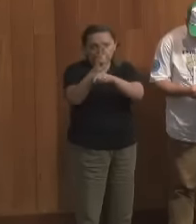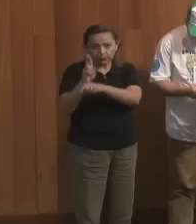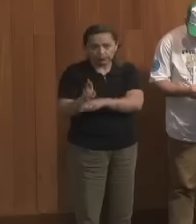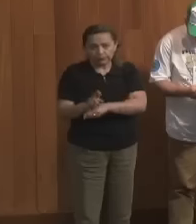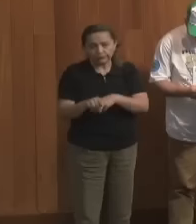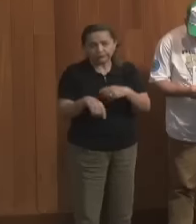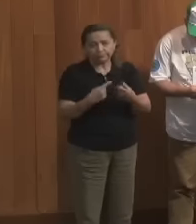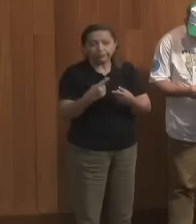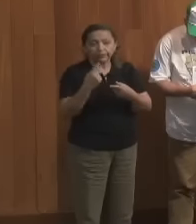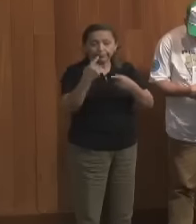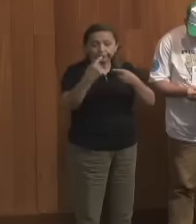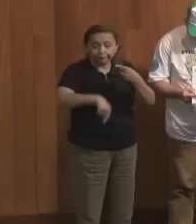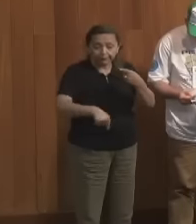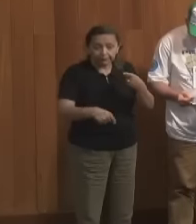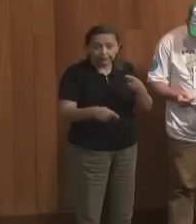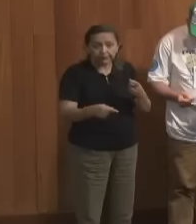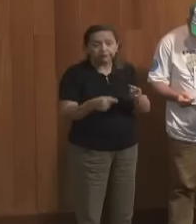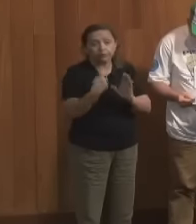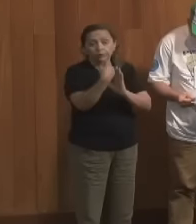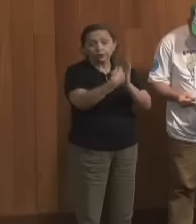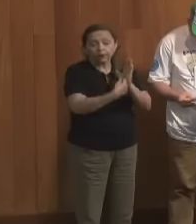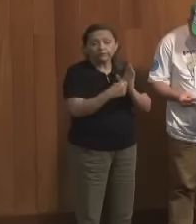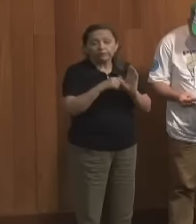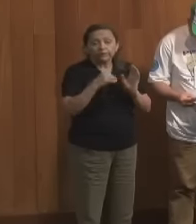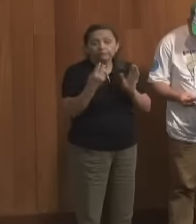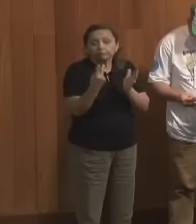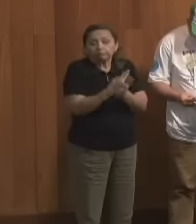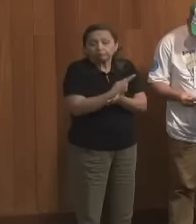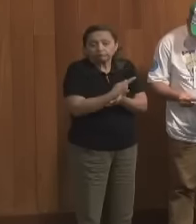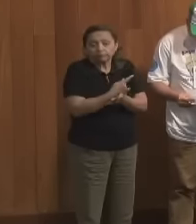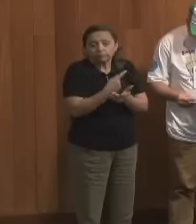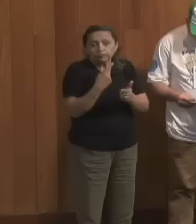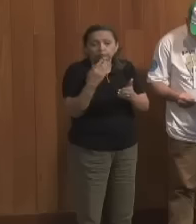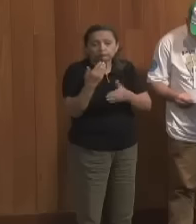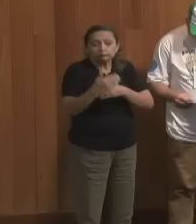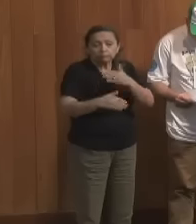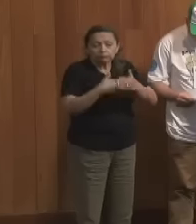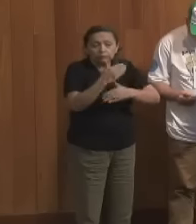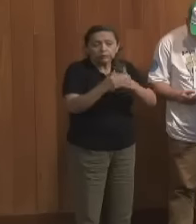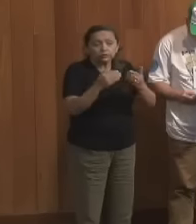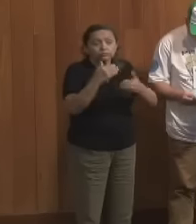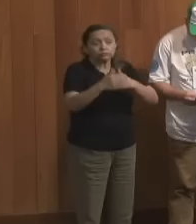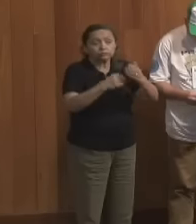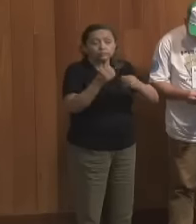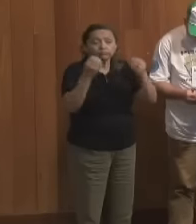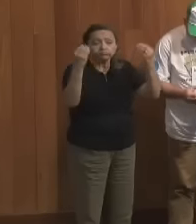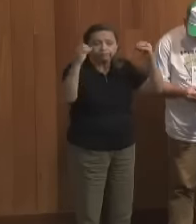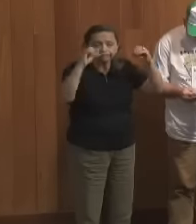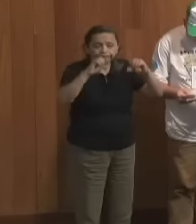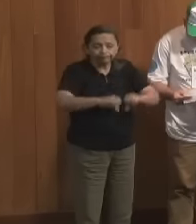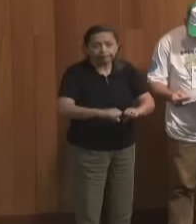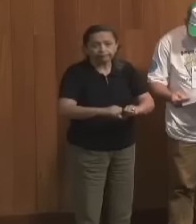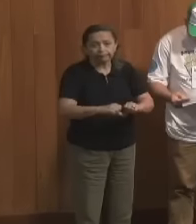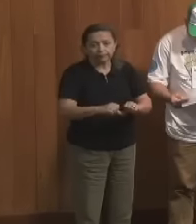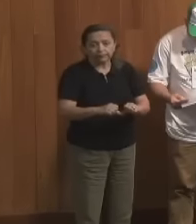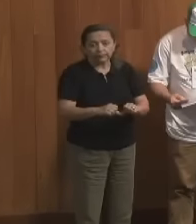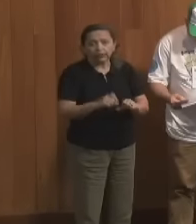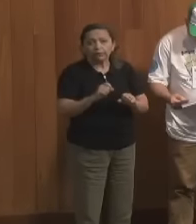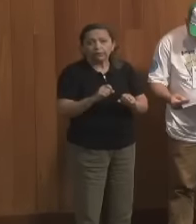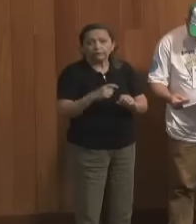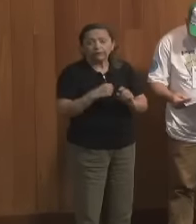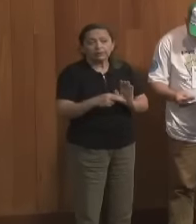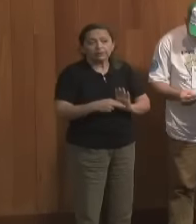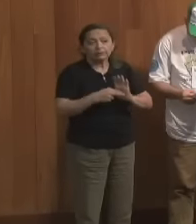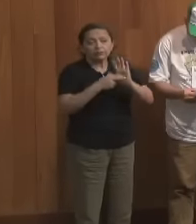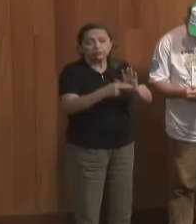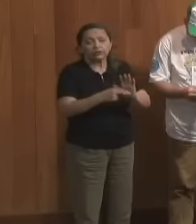A contrassenso disso, o programa vem sofrendo um processo gradual de enfraquecimento, o que vem